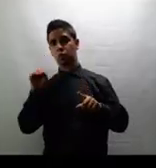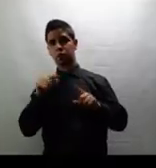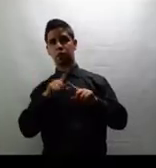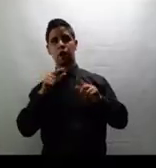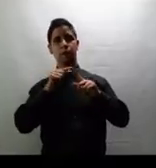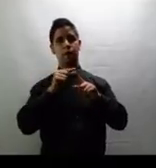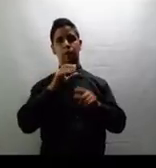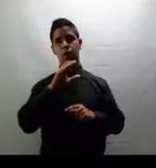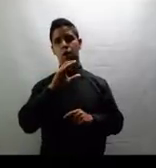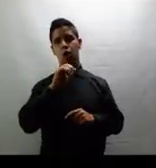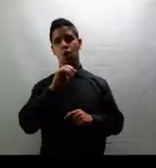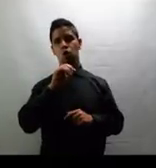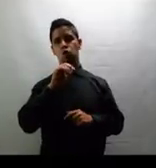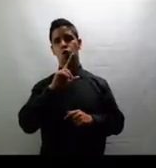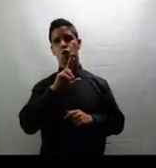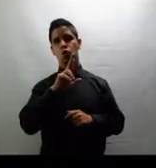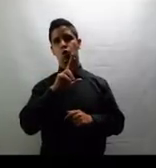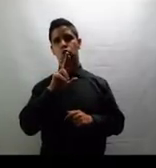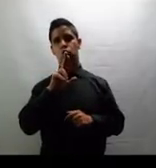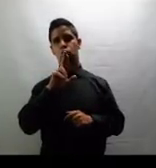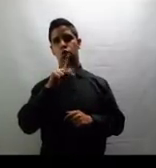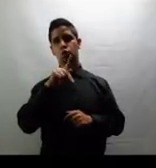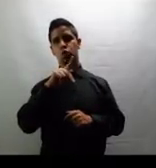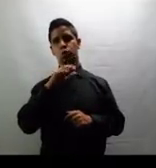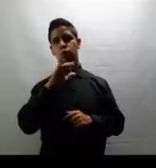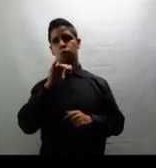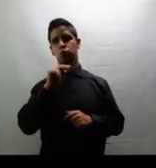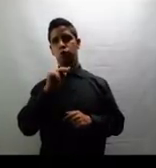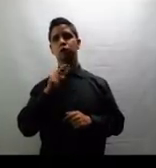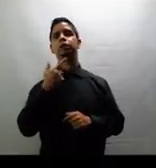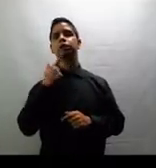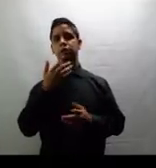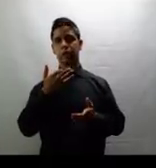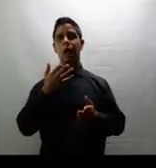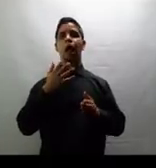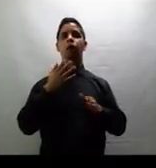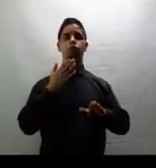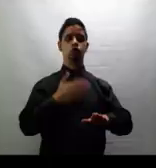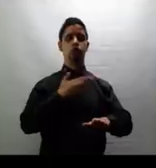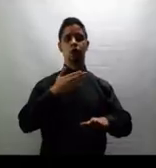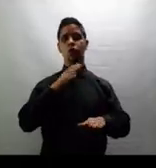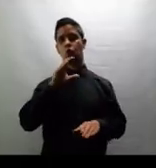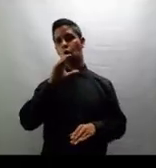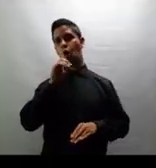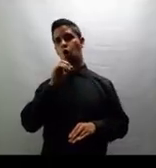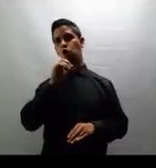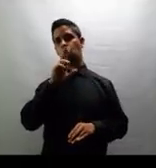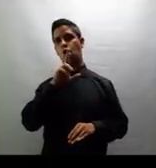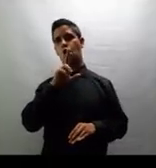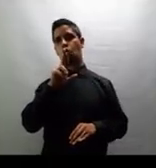entonces bueno pues los corruptos no volverán pues por ejemplo ahí tienen uno